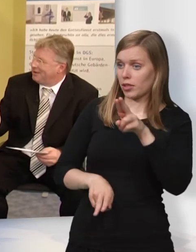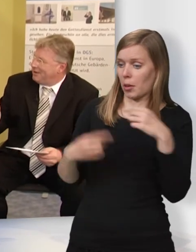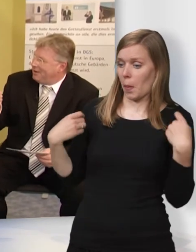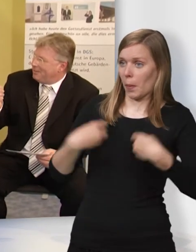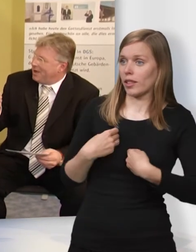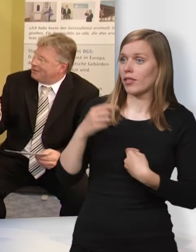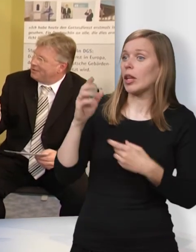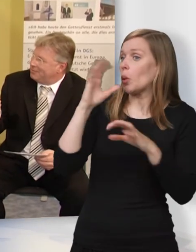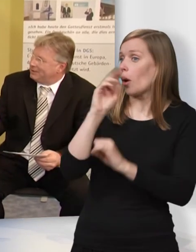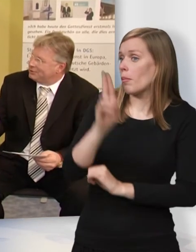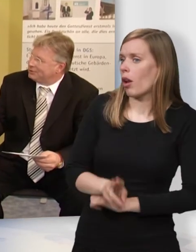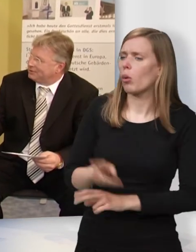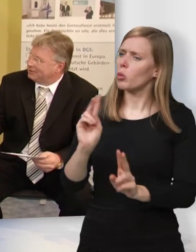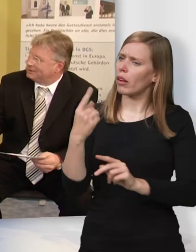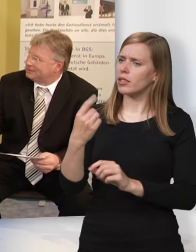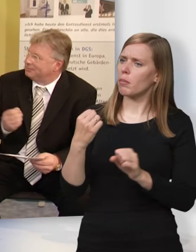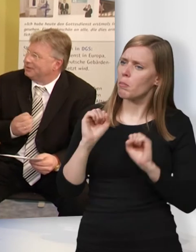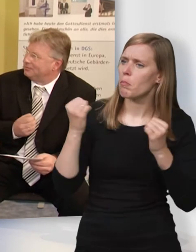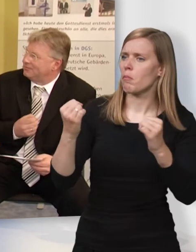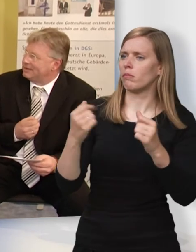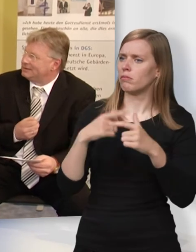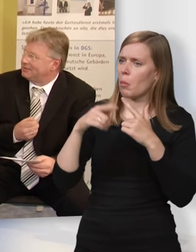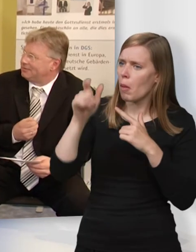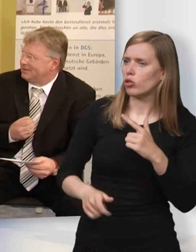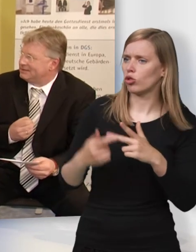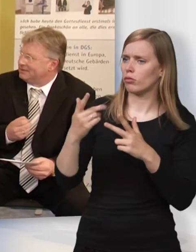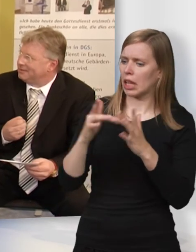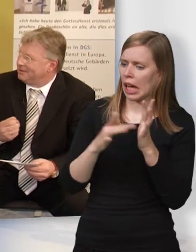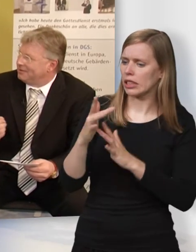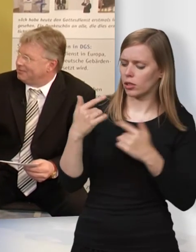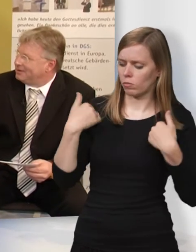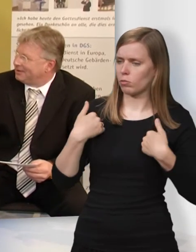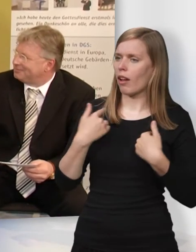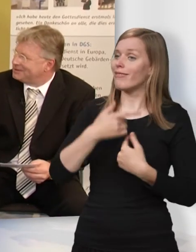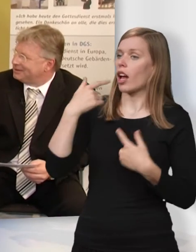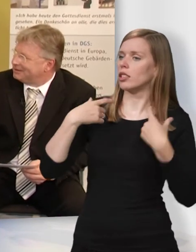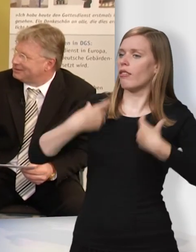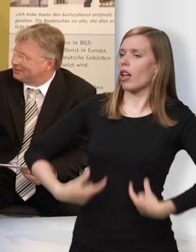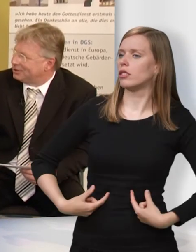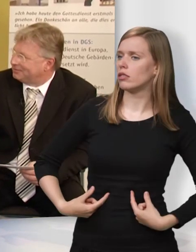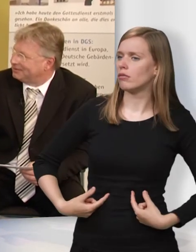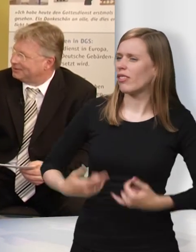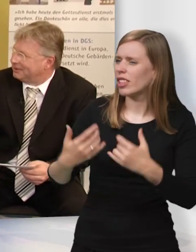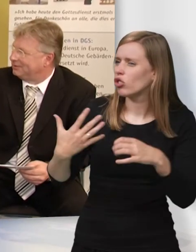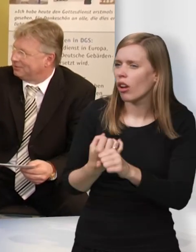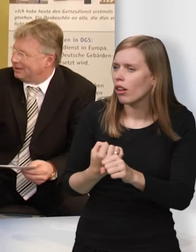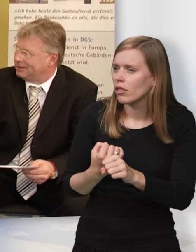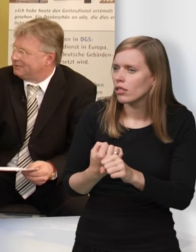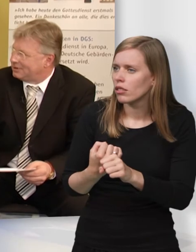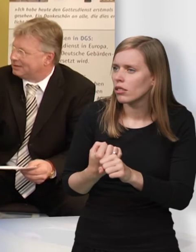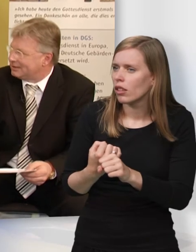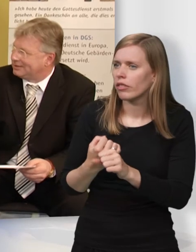eigentlich Macher, Mensch, Christ mit weißer Weste. Wie haben Sie das geschafft, nicht